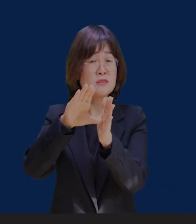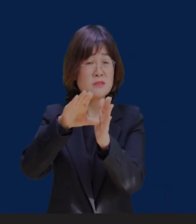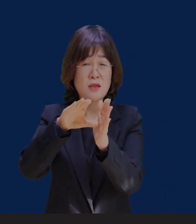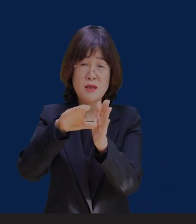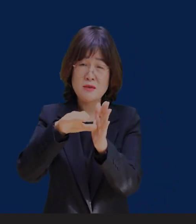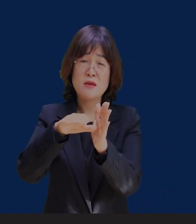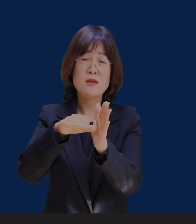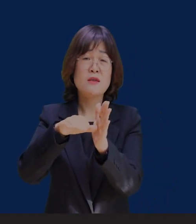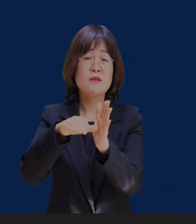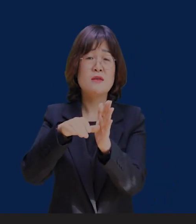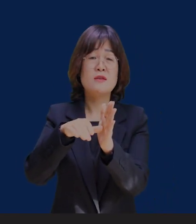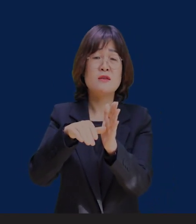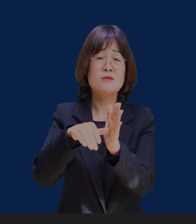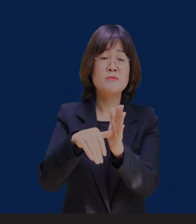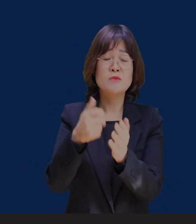그때에